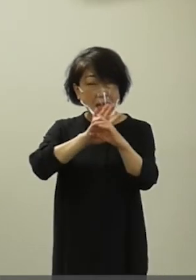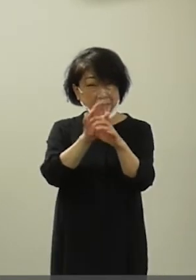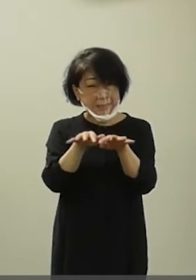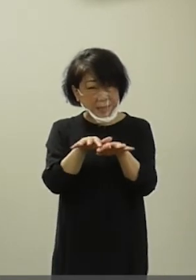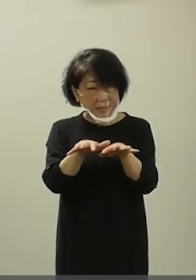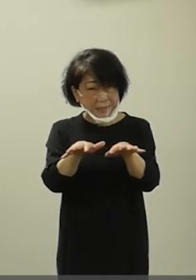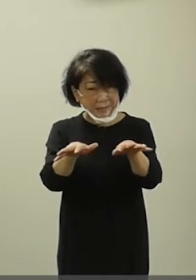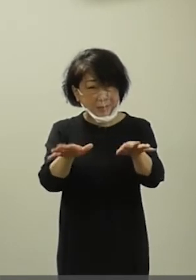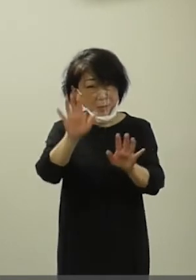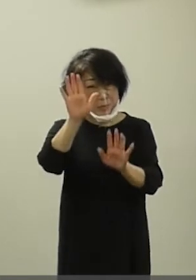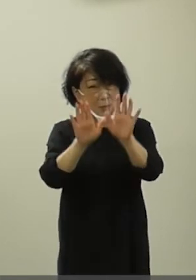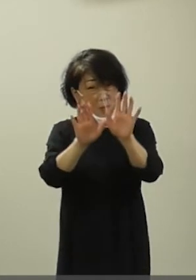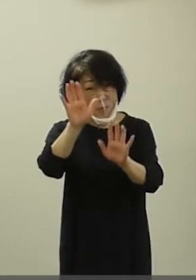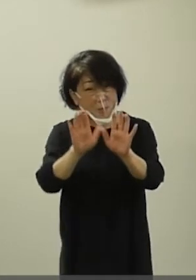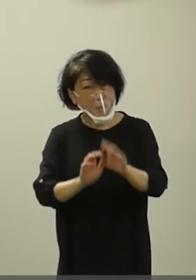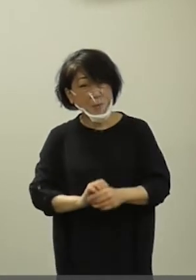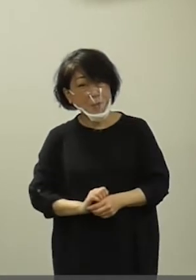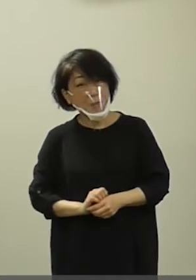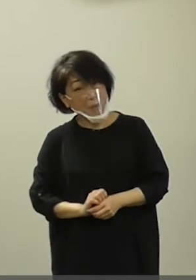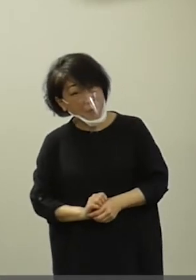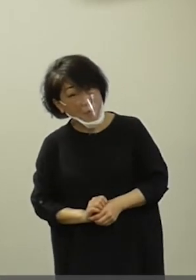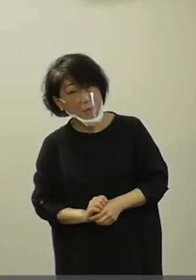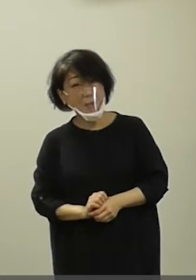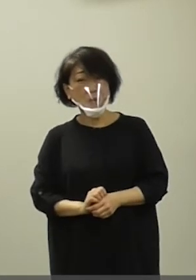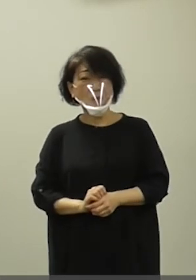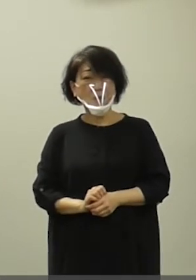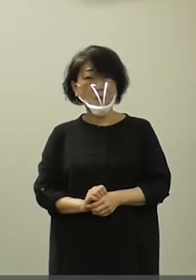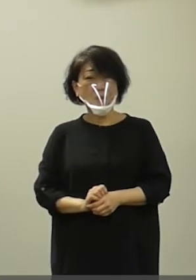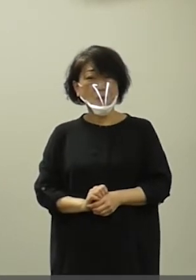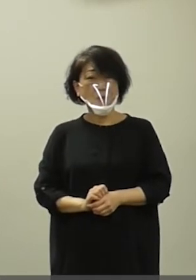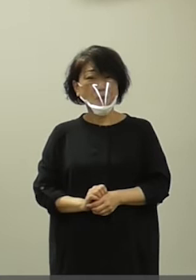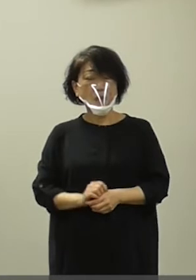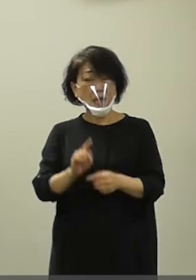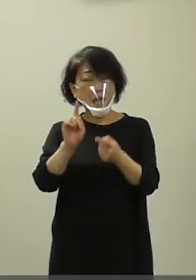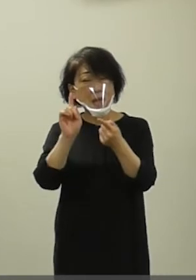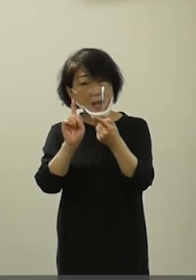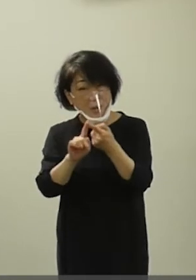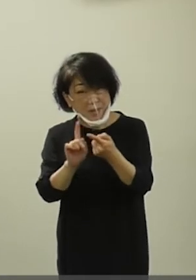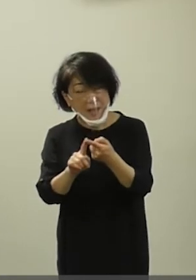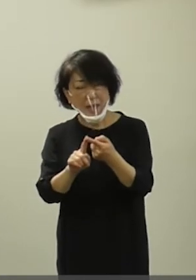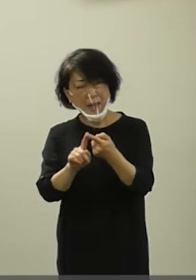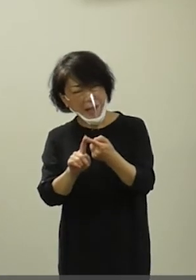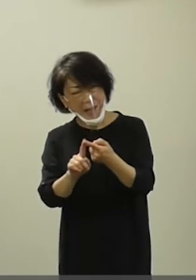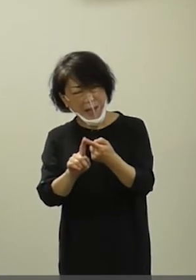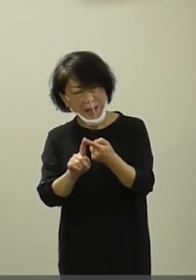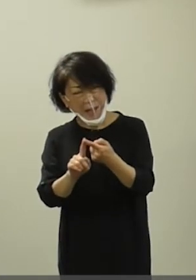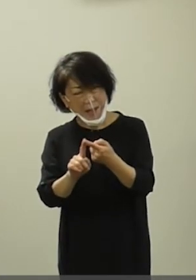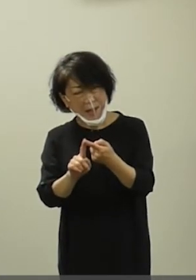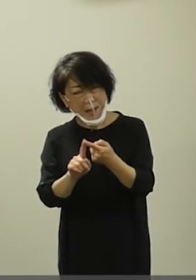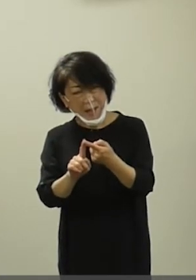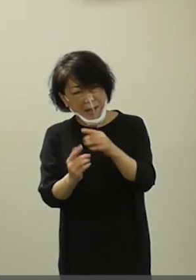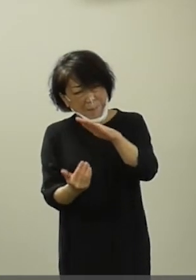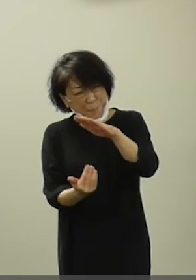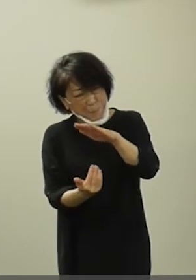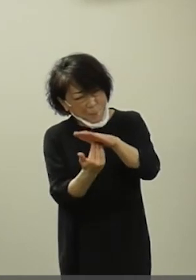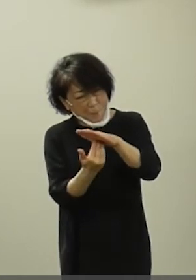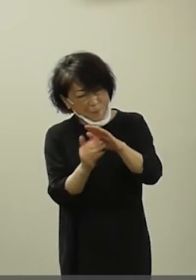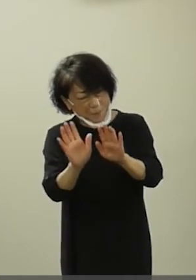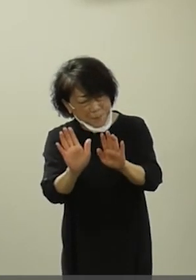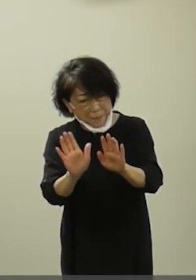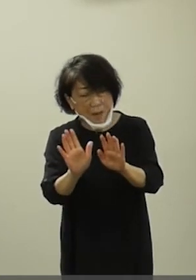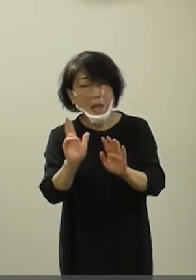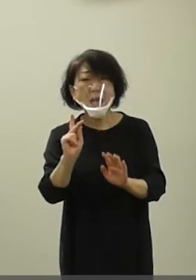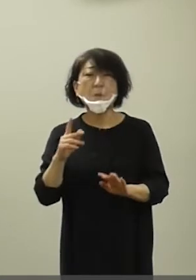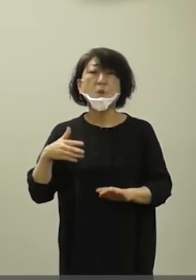9ものでありますので状況に応じては鮮魚をコーラって誰もいないかもしれませんがん